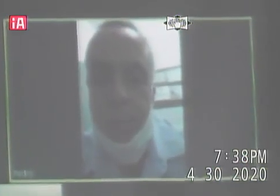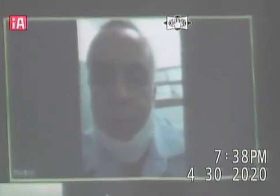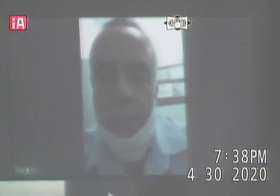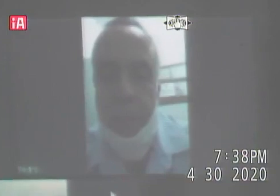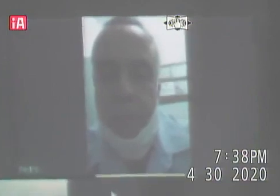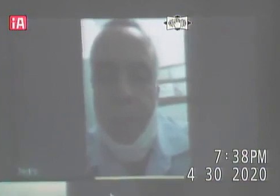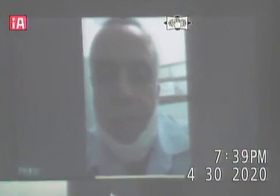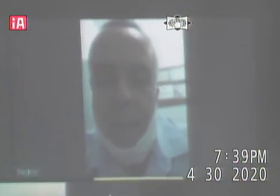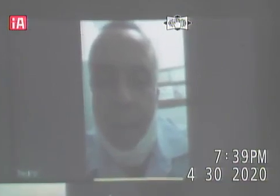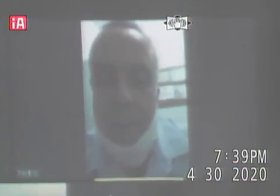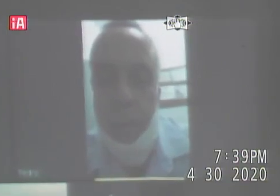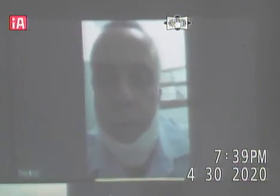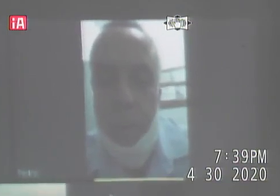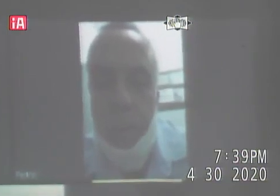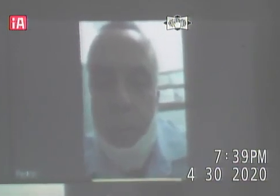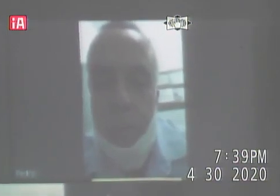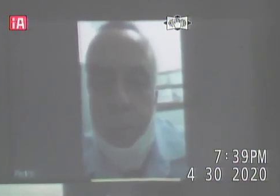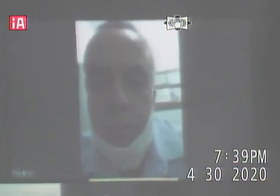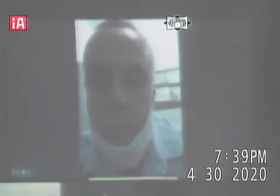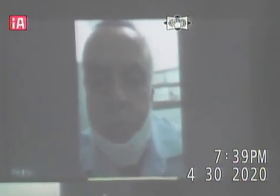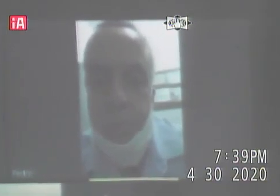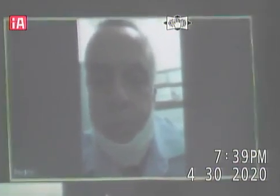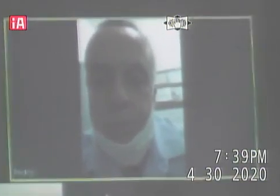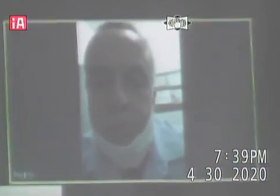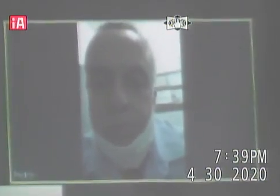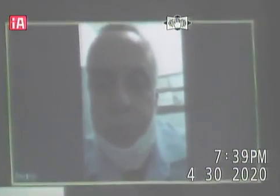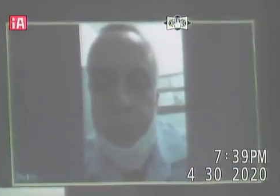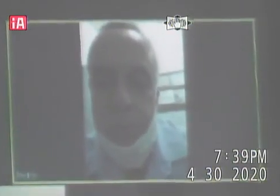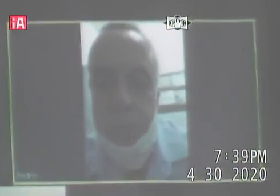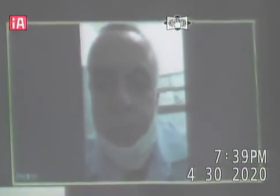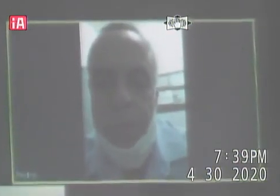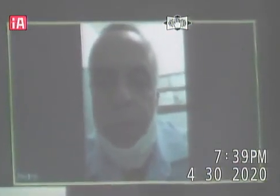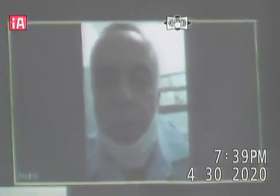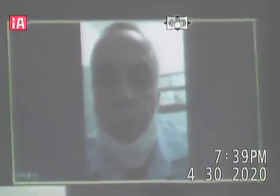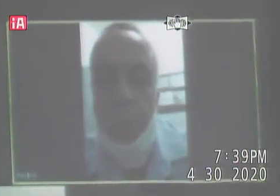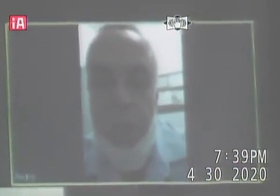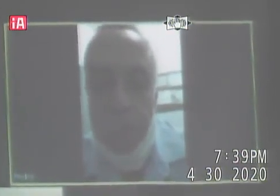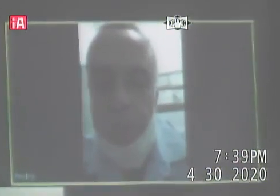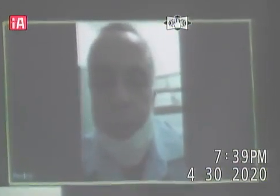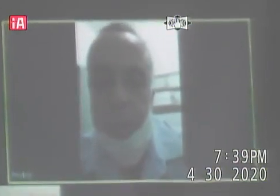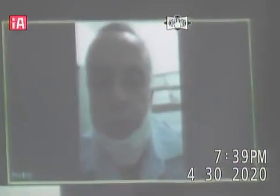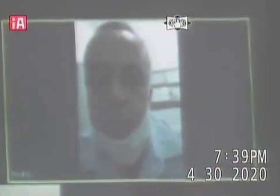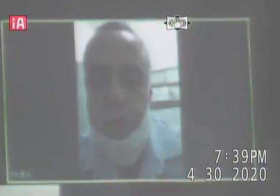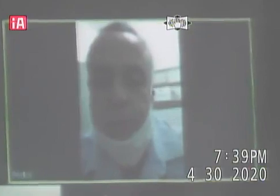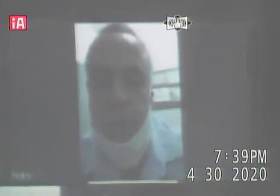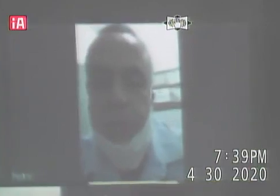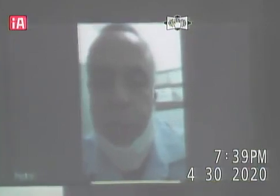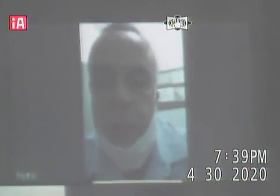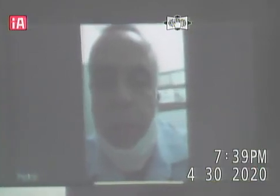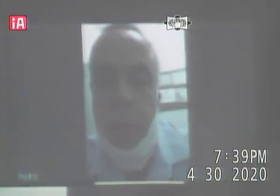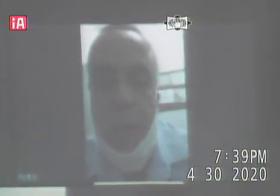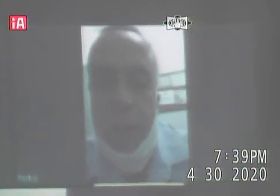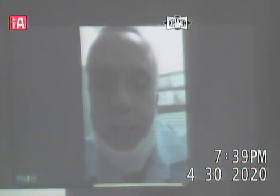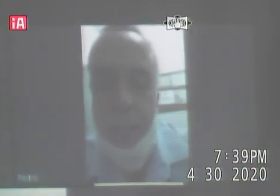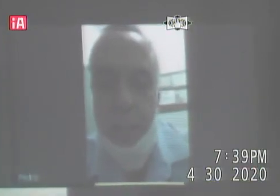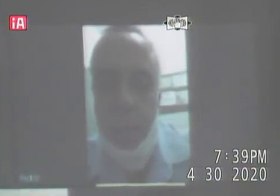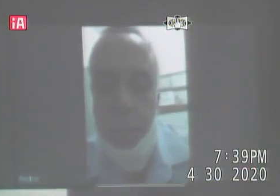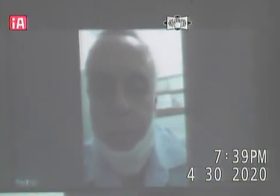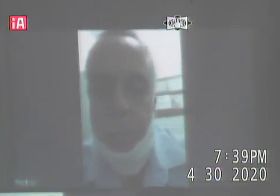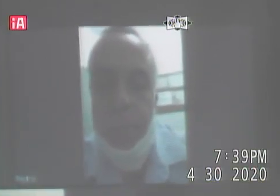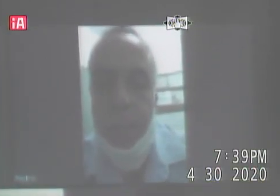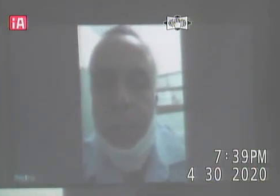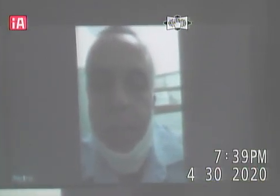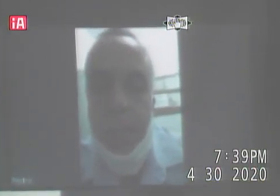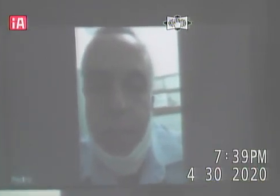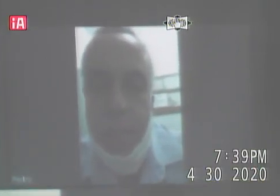recursos, a Caixa, o governo federal, já ter plano para ter colocar em